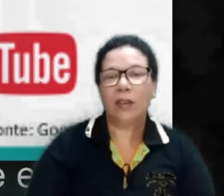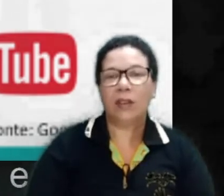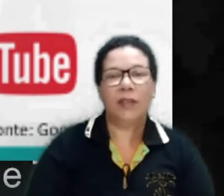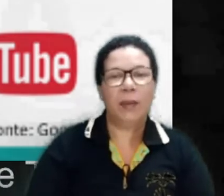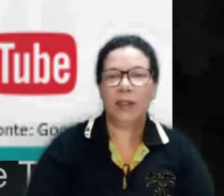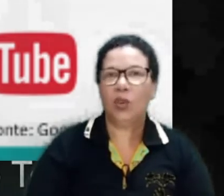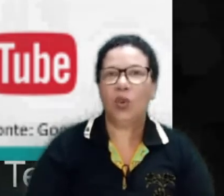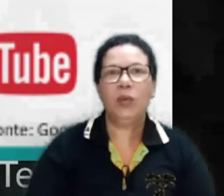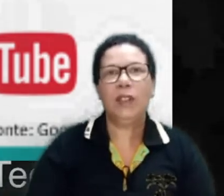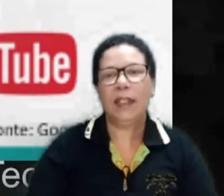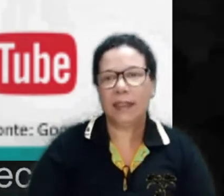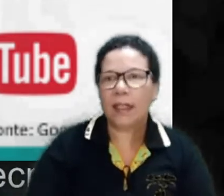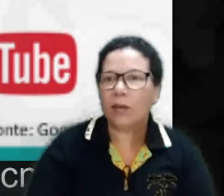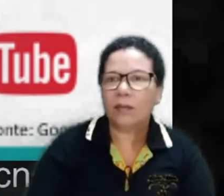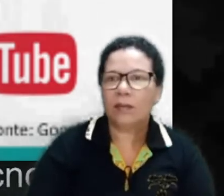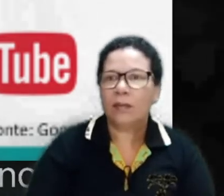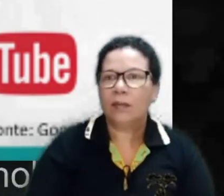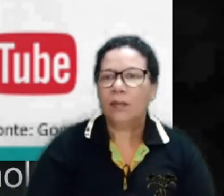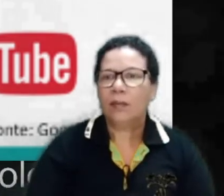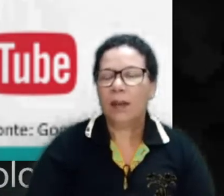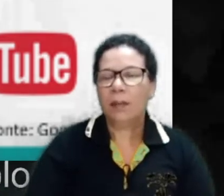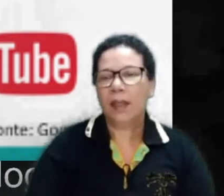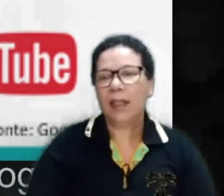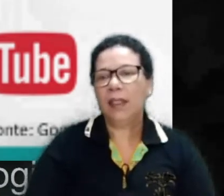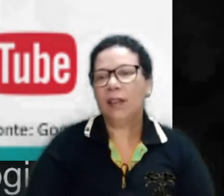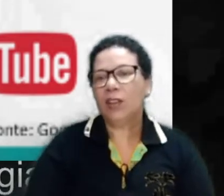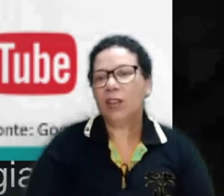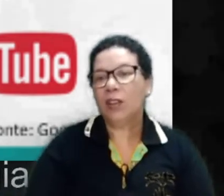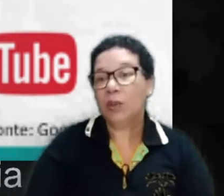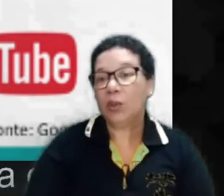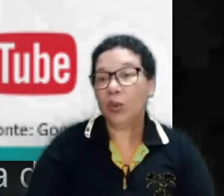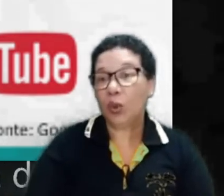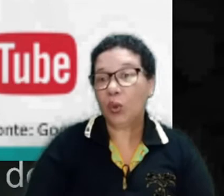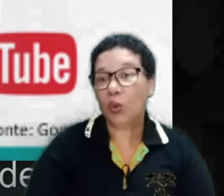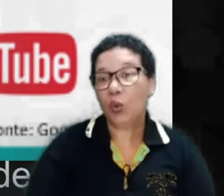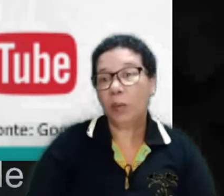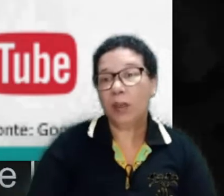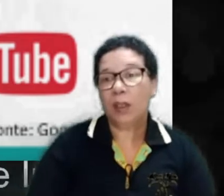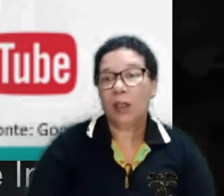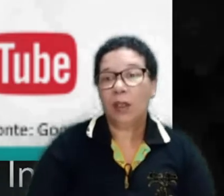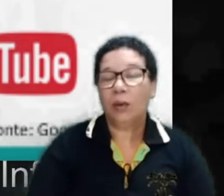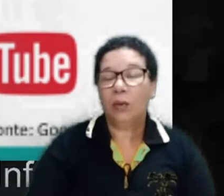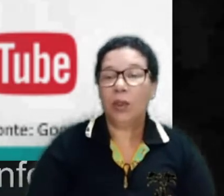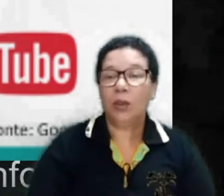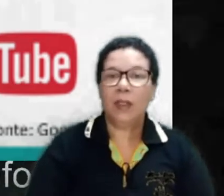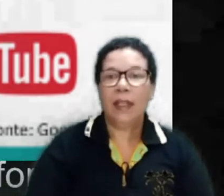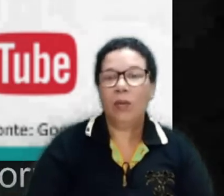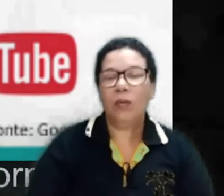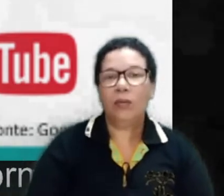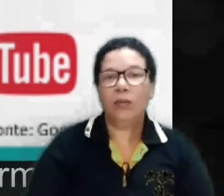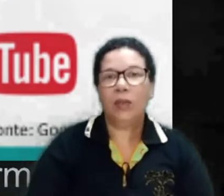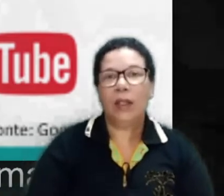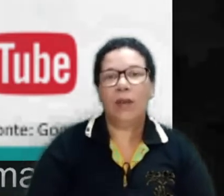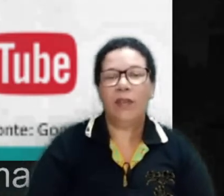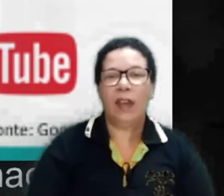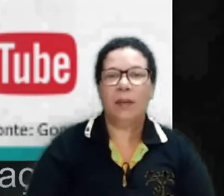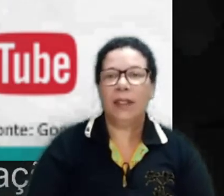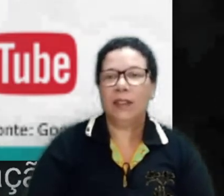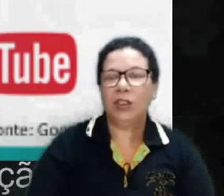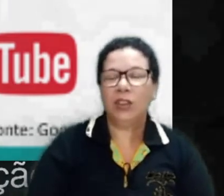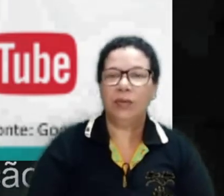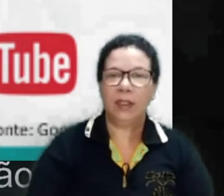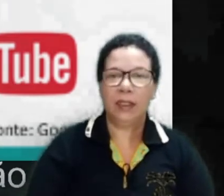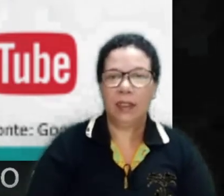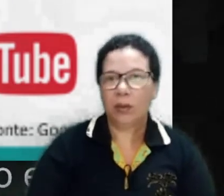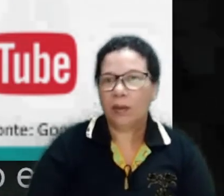para ferramentas de comunicação. Também nós temos o YouTube. O YouTube, ele é uma